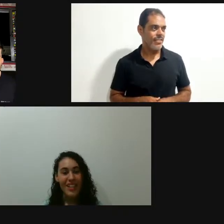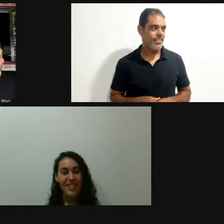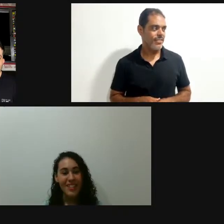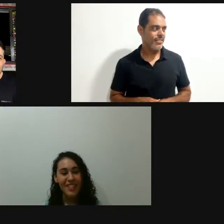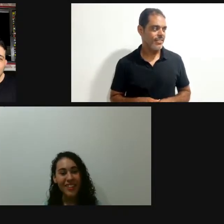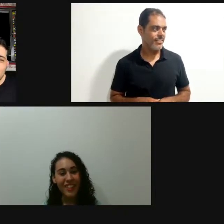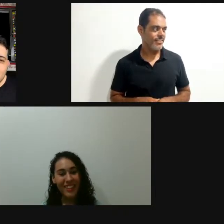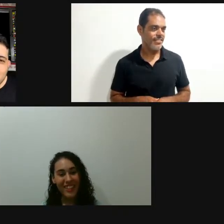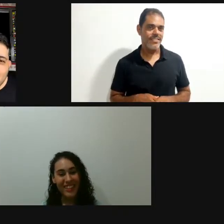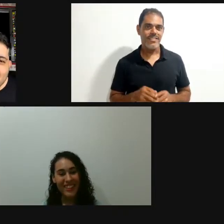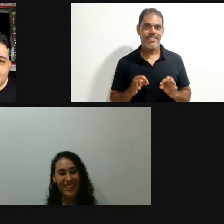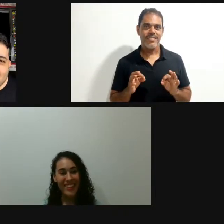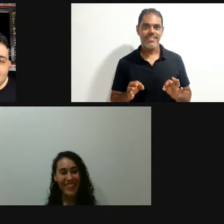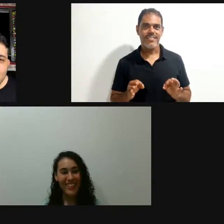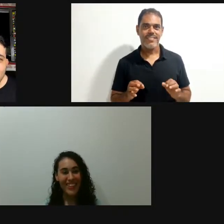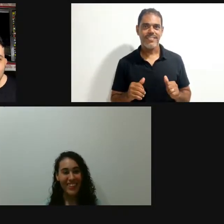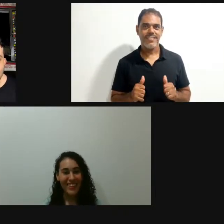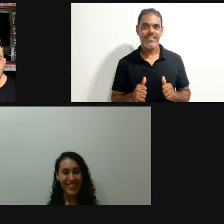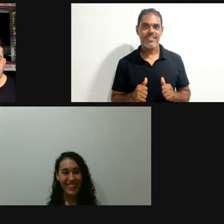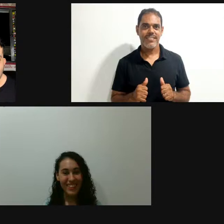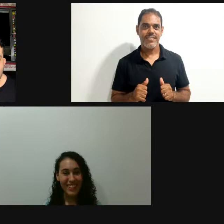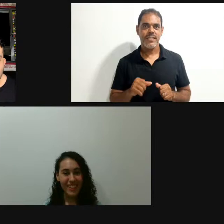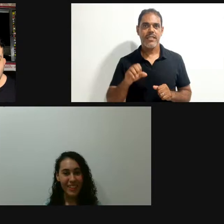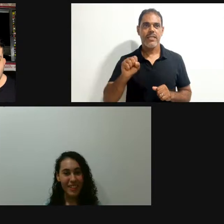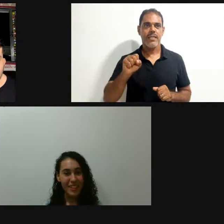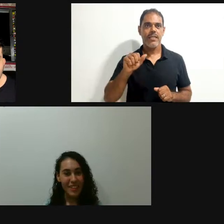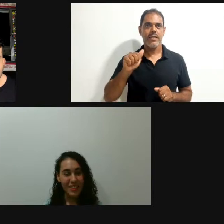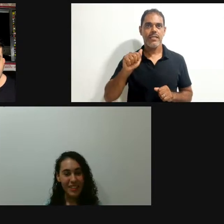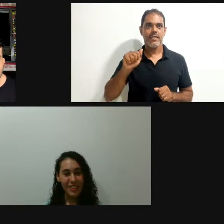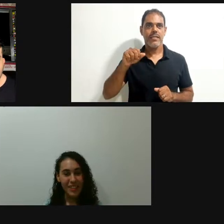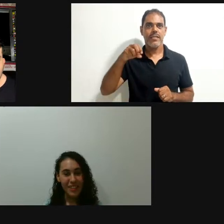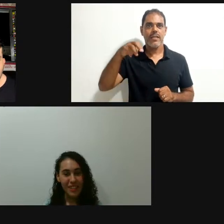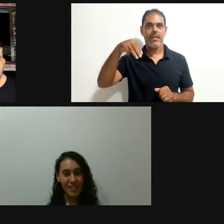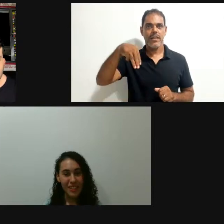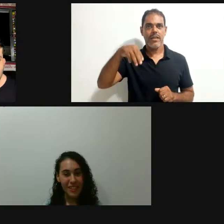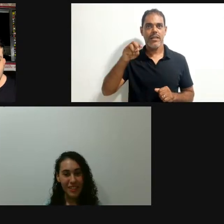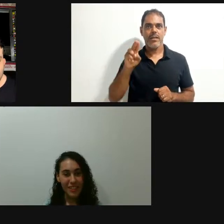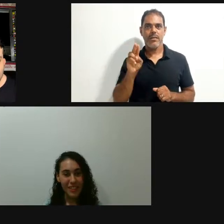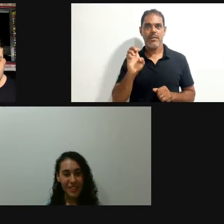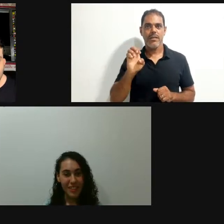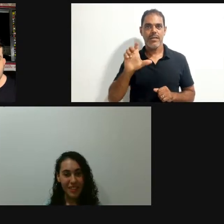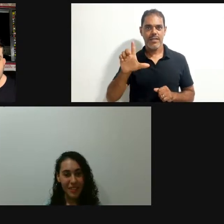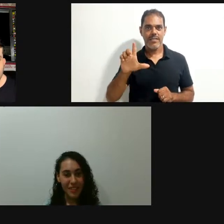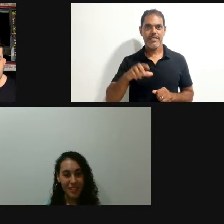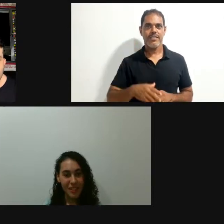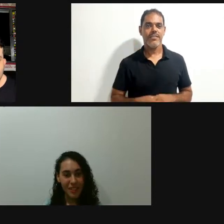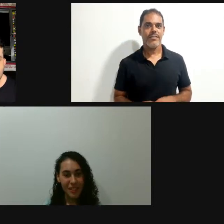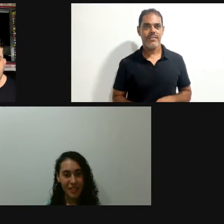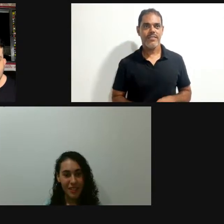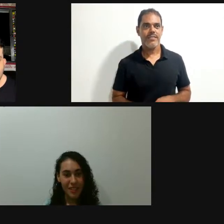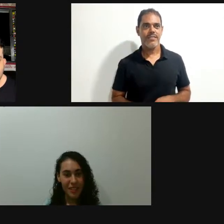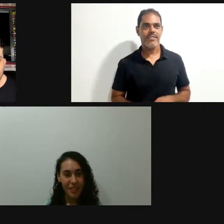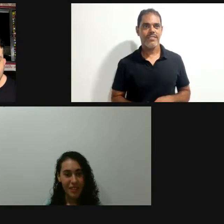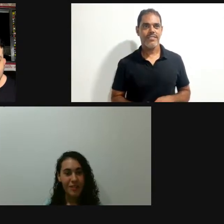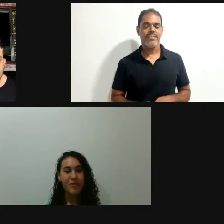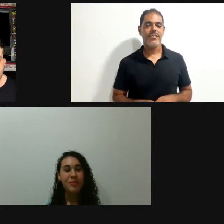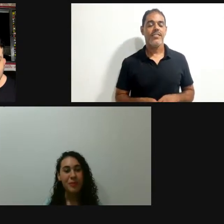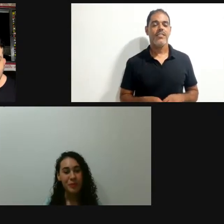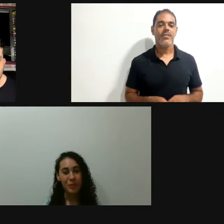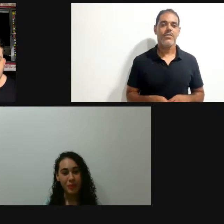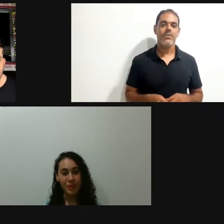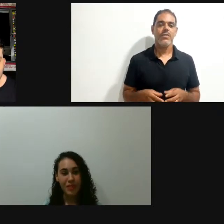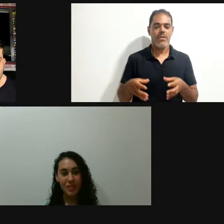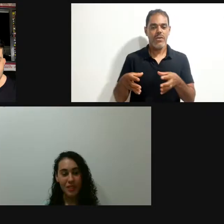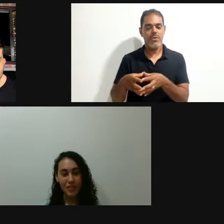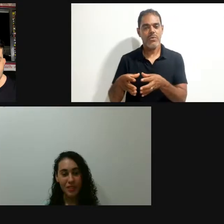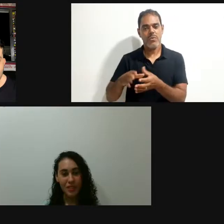tá certinho. E obrigado, me sinto honrado de verdade aí pro pessoal ter saído da casa deles para estar interpretando aí